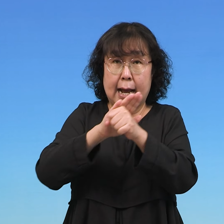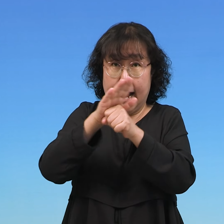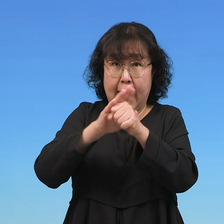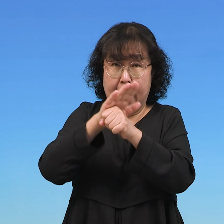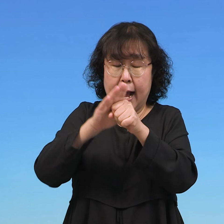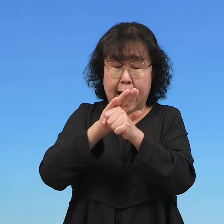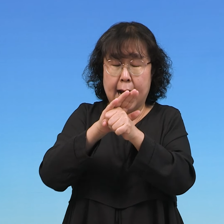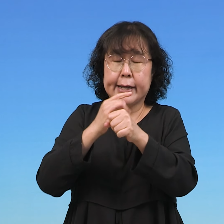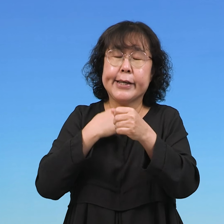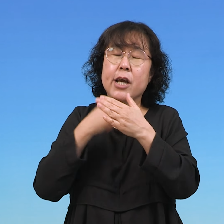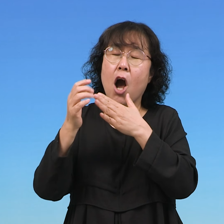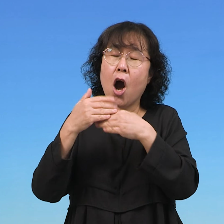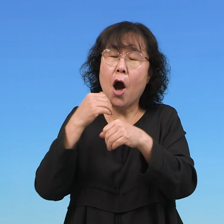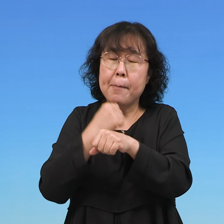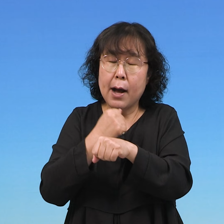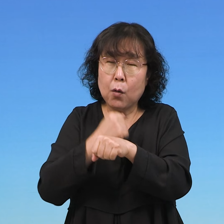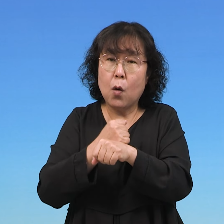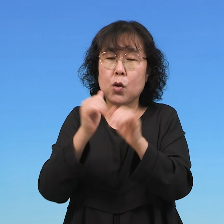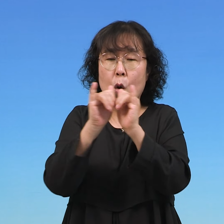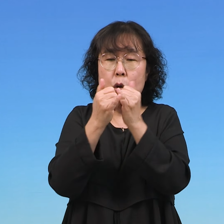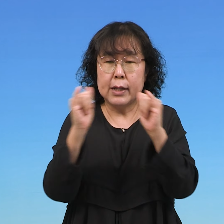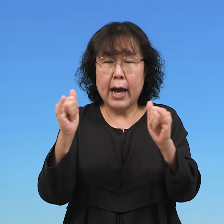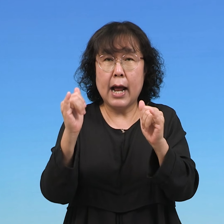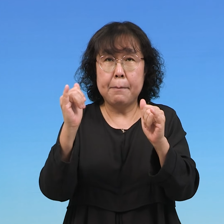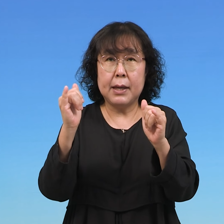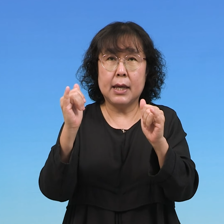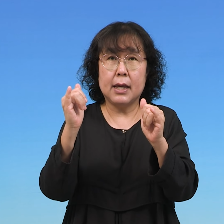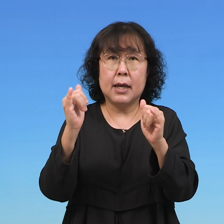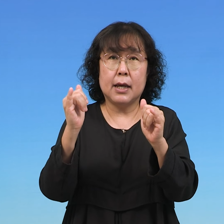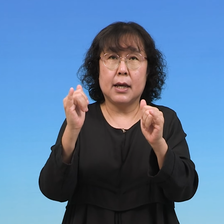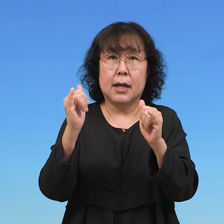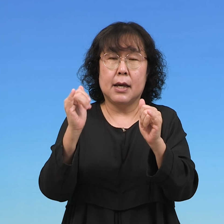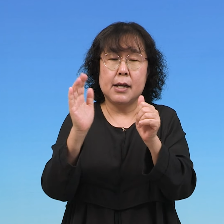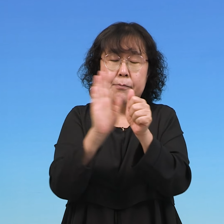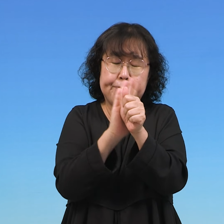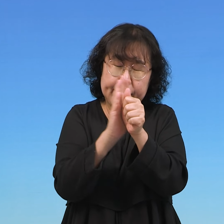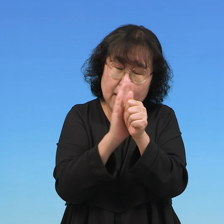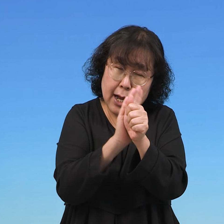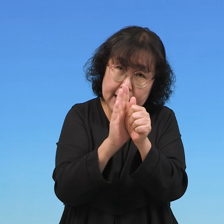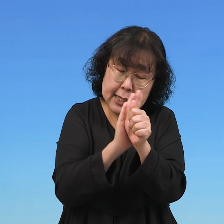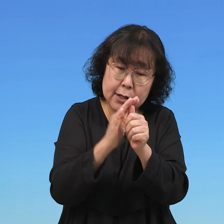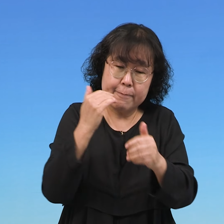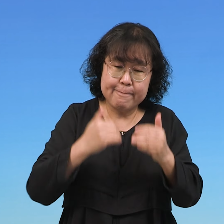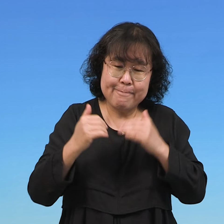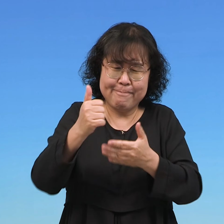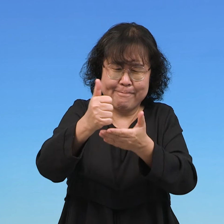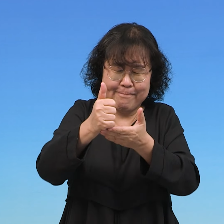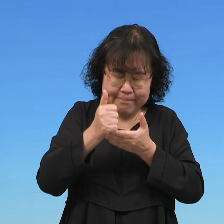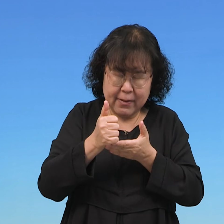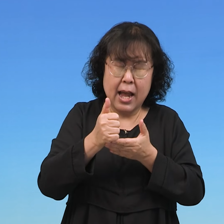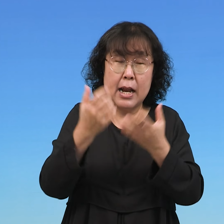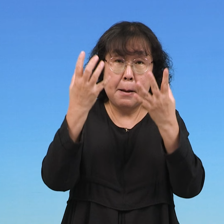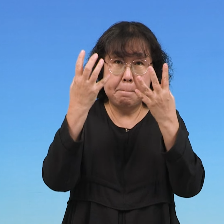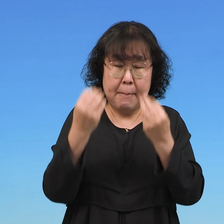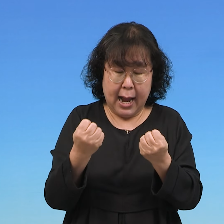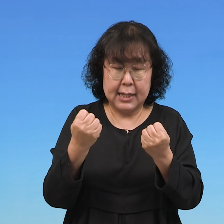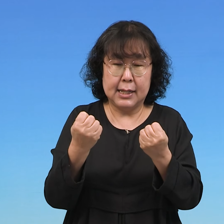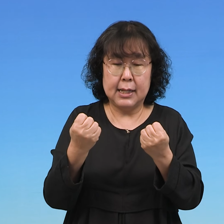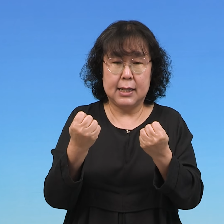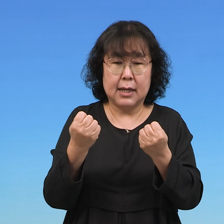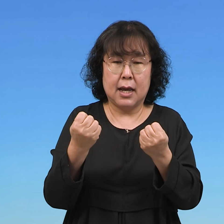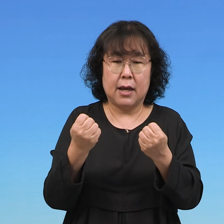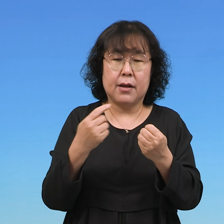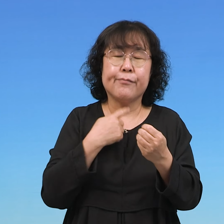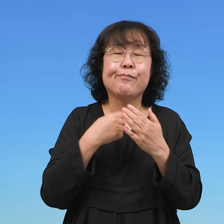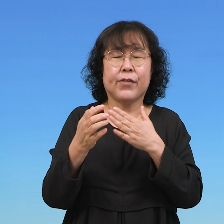환대는 말할 것도 없고 우리 인간이 베푸는 그런 환대를 이따가 마당에서도 많이 누리게